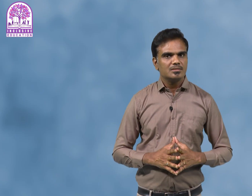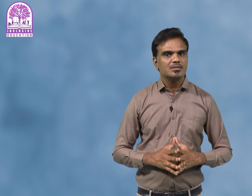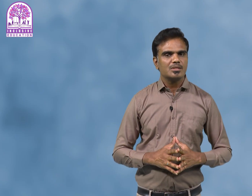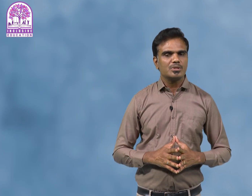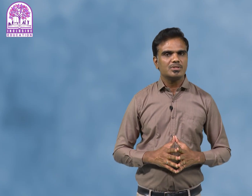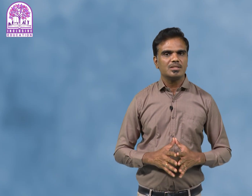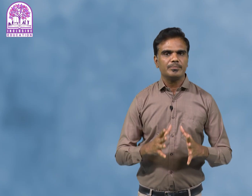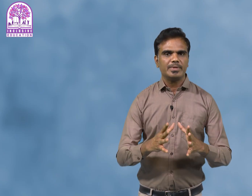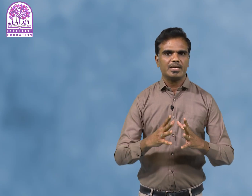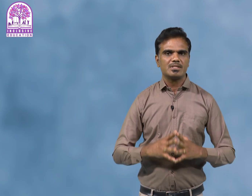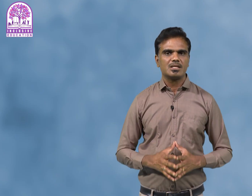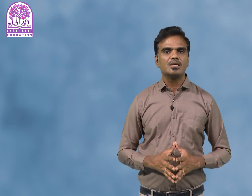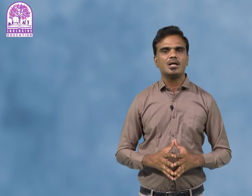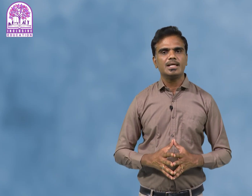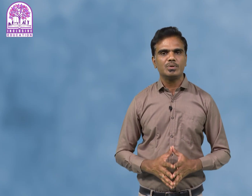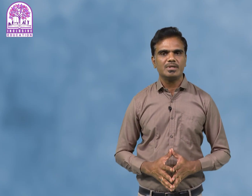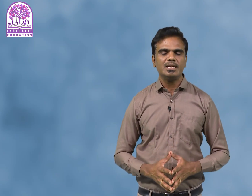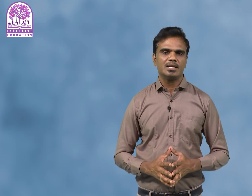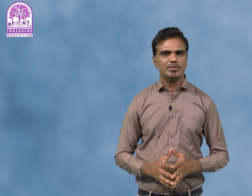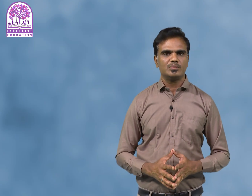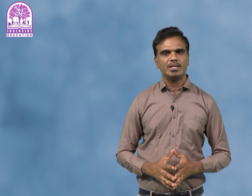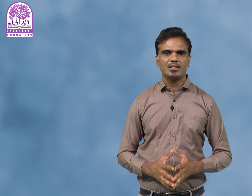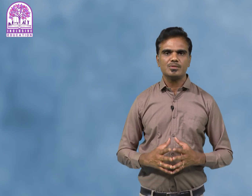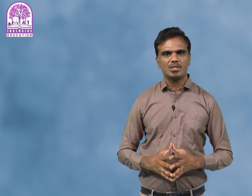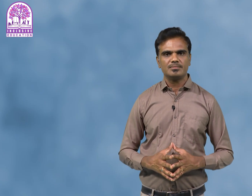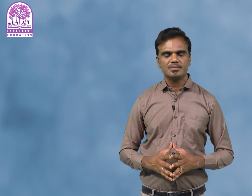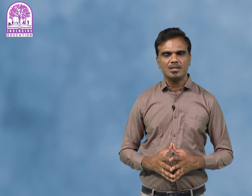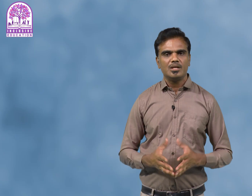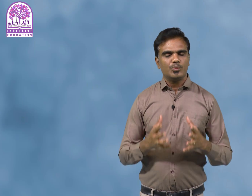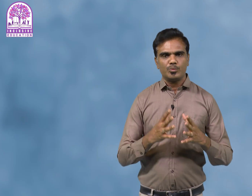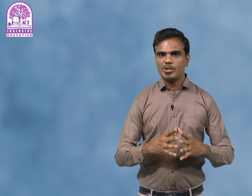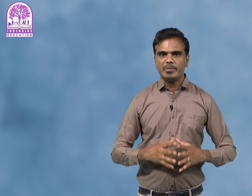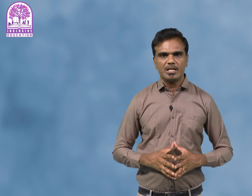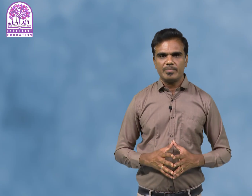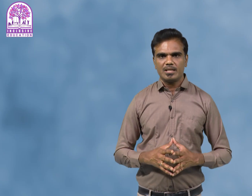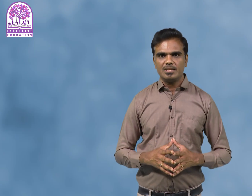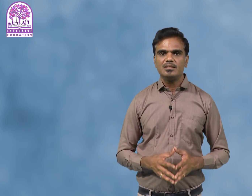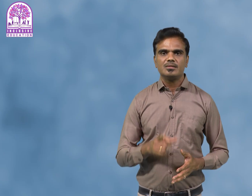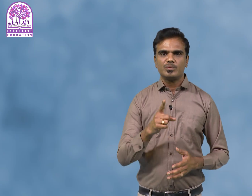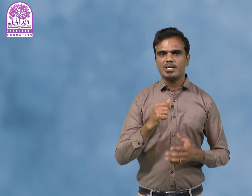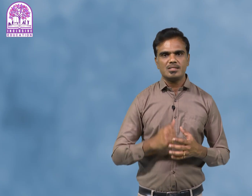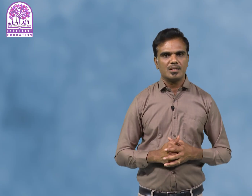என்ன சொல்லி கொடுத்தேன், பிரேக்ஃபாஸ்ட், அதாவது காலை உணவில் என்னென்ன வரும் அப்படிங்கிறதெல்லாம் சொன்னேன். ஒன் மோர் ரிப்பீட் பண்ணுறேன் பாருங்கள், உங்களுக்கு